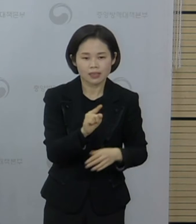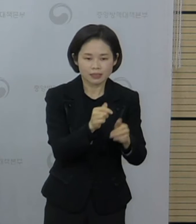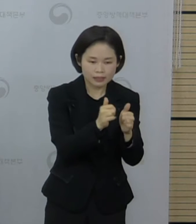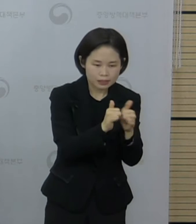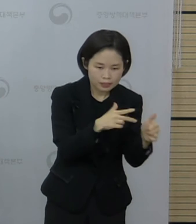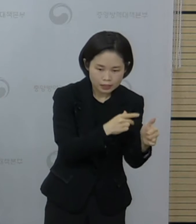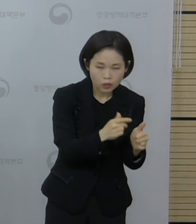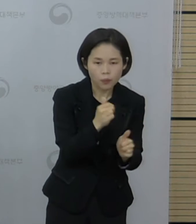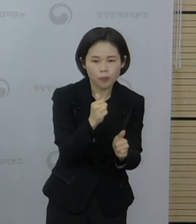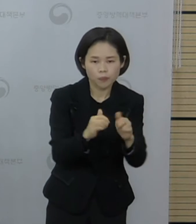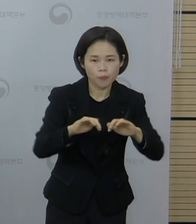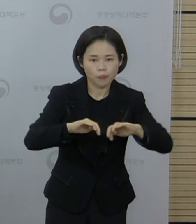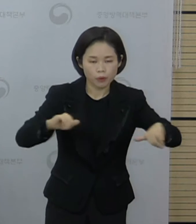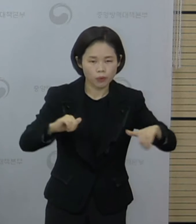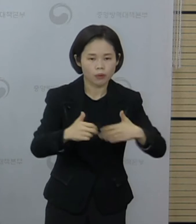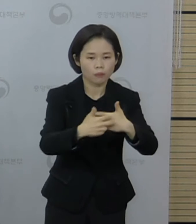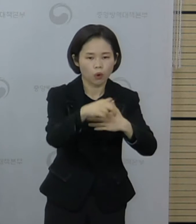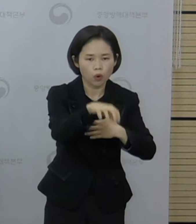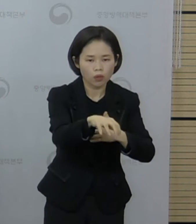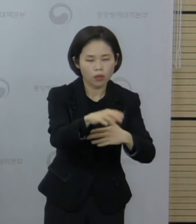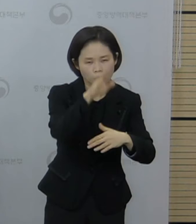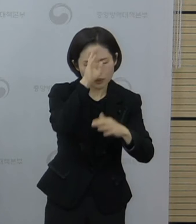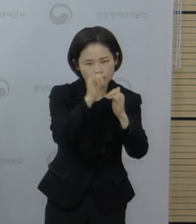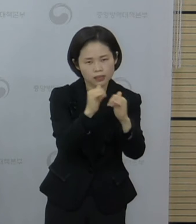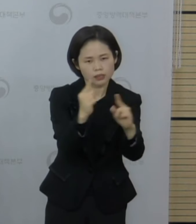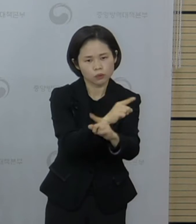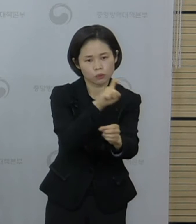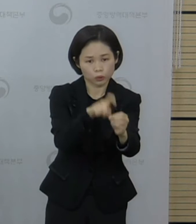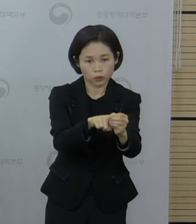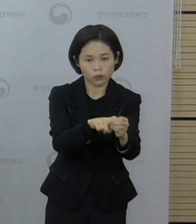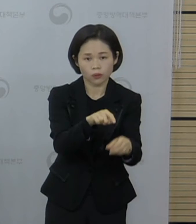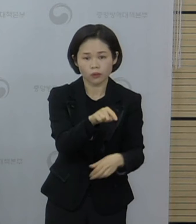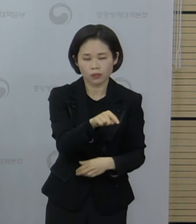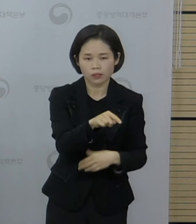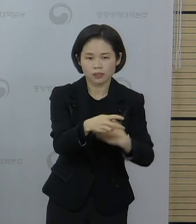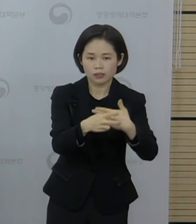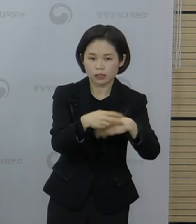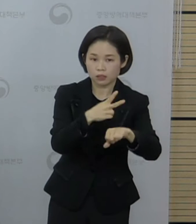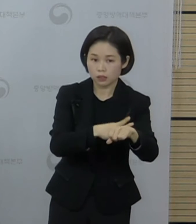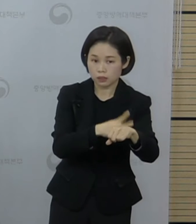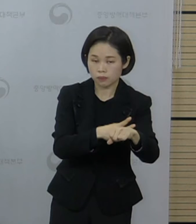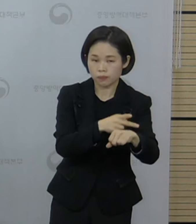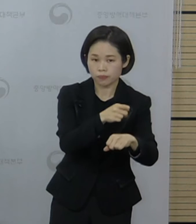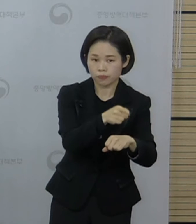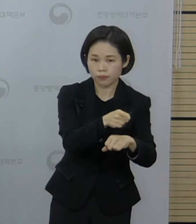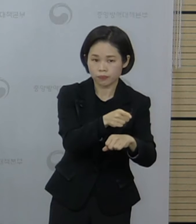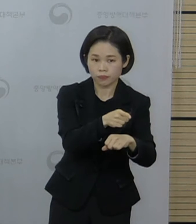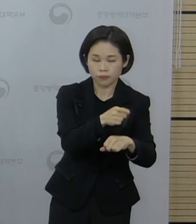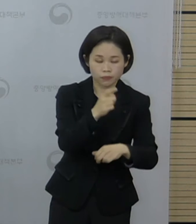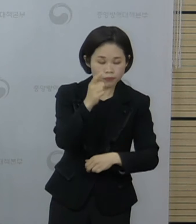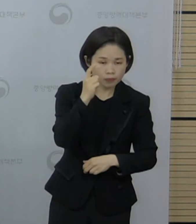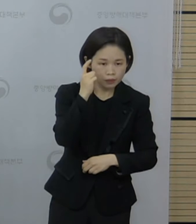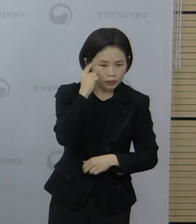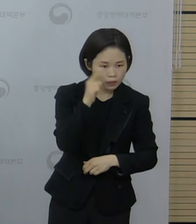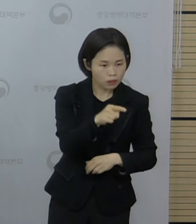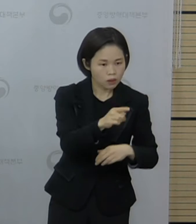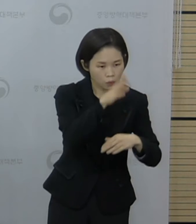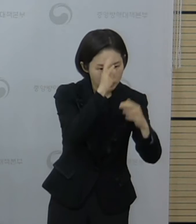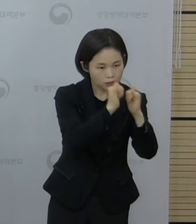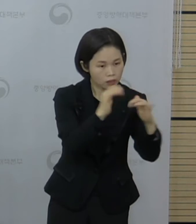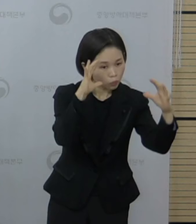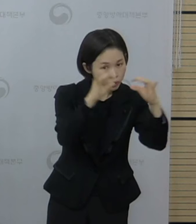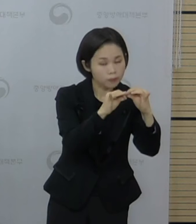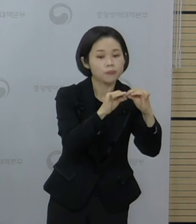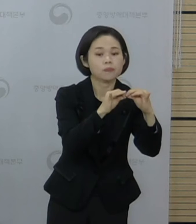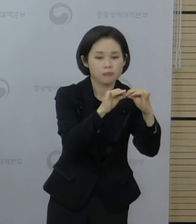의료현장에서 환자 치료를 위해서 의료진의 의도와 또 환자의 동의 에 따라